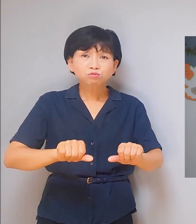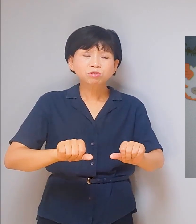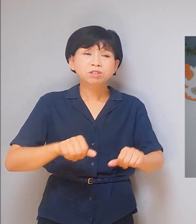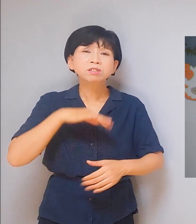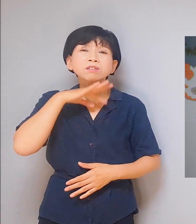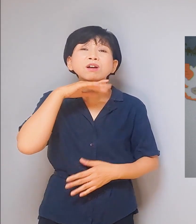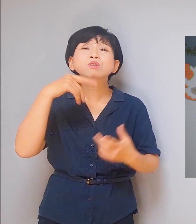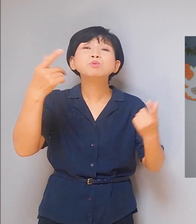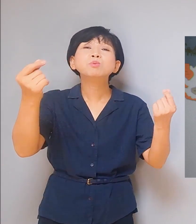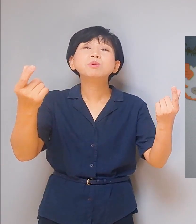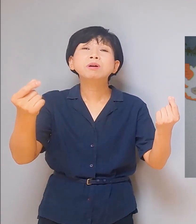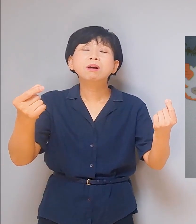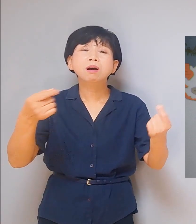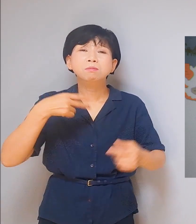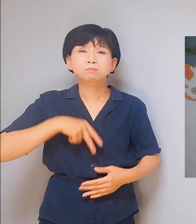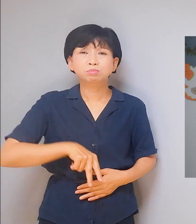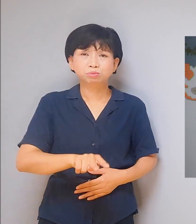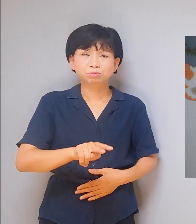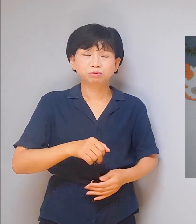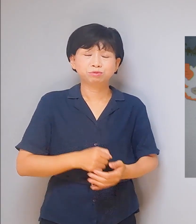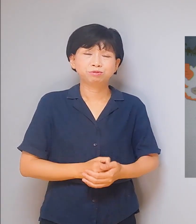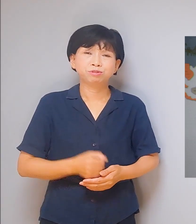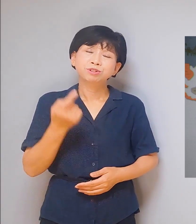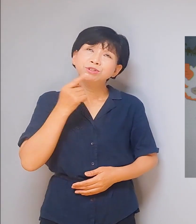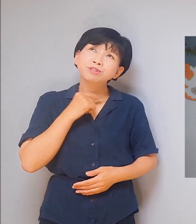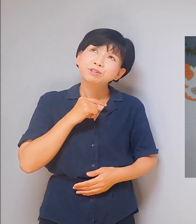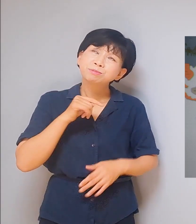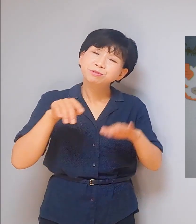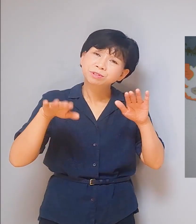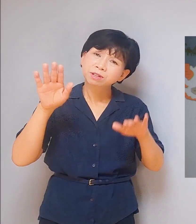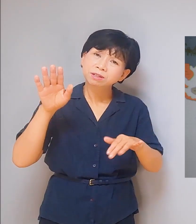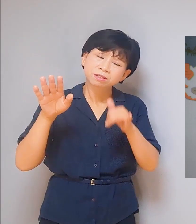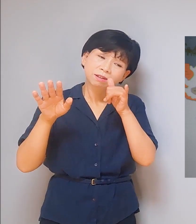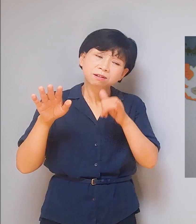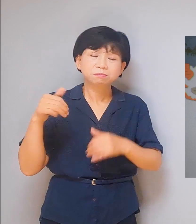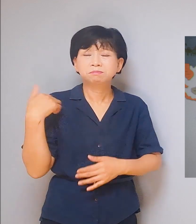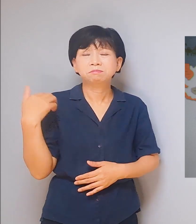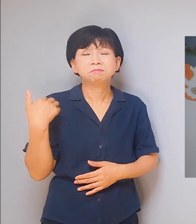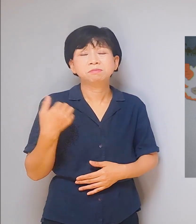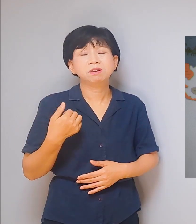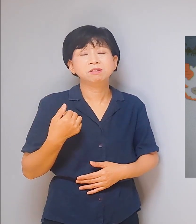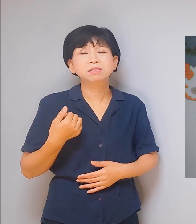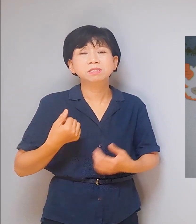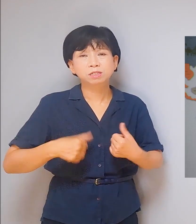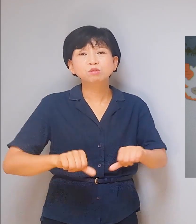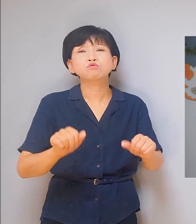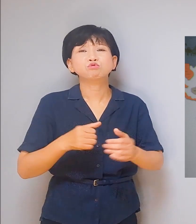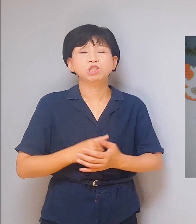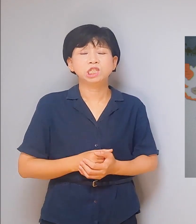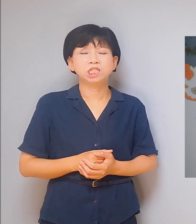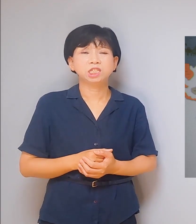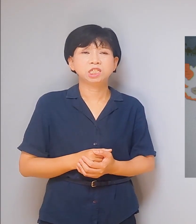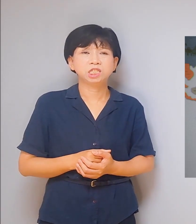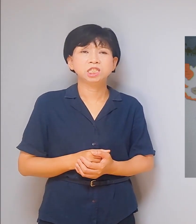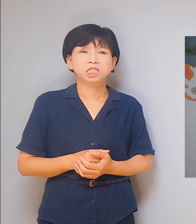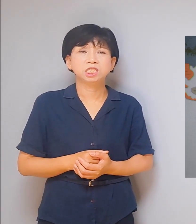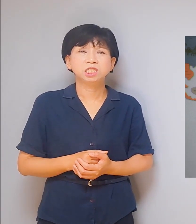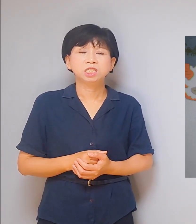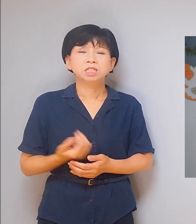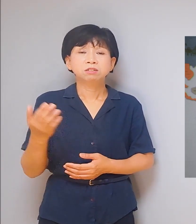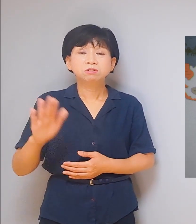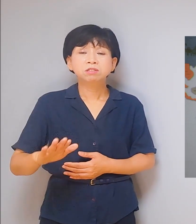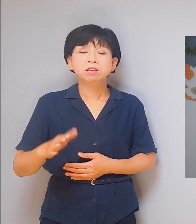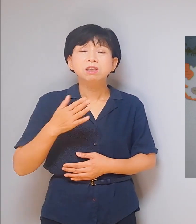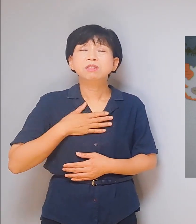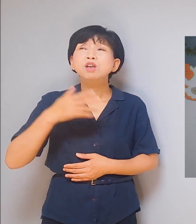같아요. 1분 먼저 태어났을래나? 아무튼 같이 태어난 거잖아요, 그렇죠? 근데